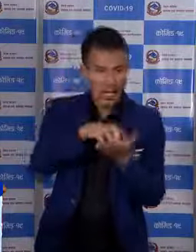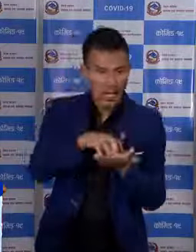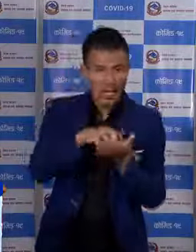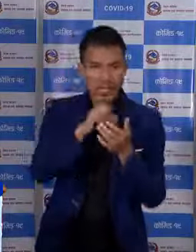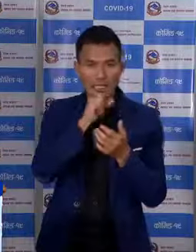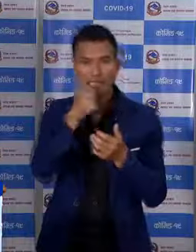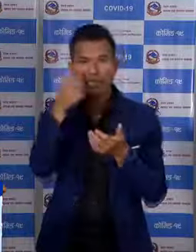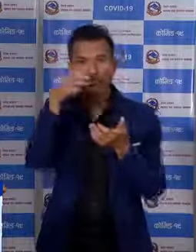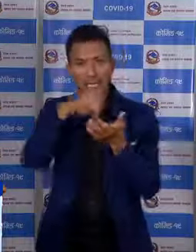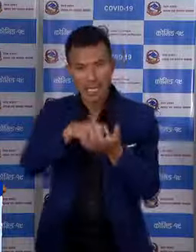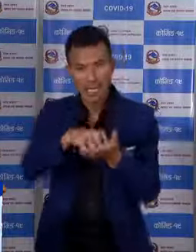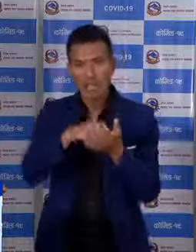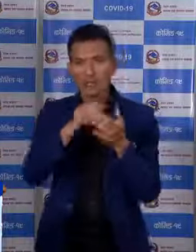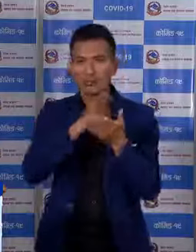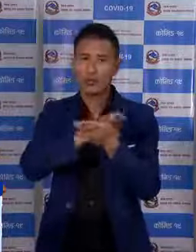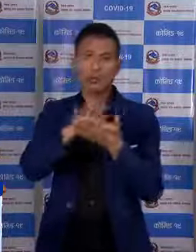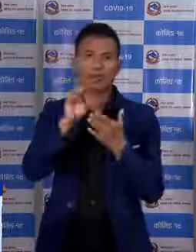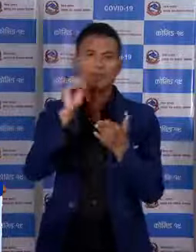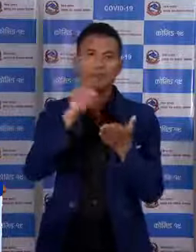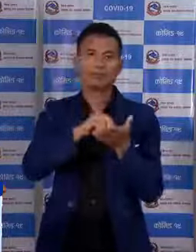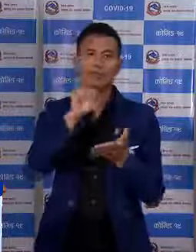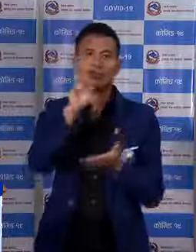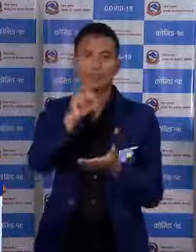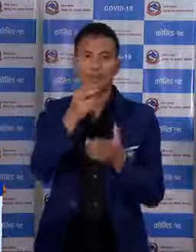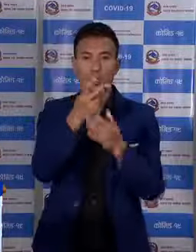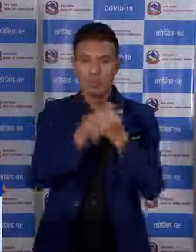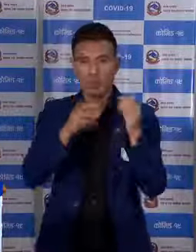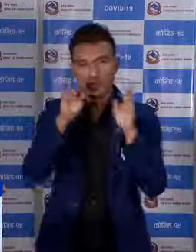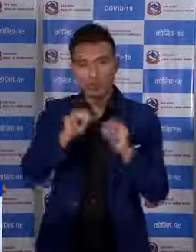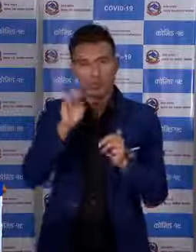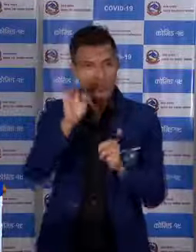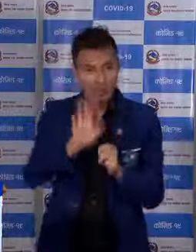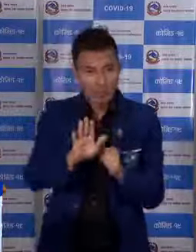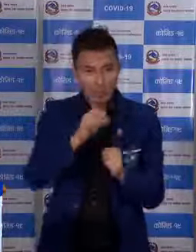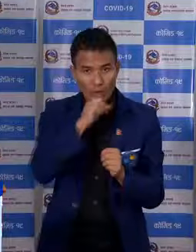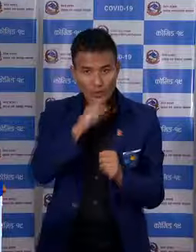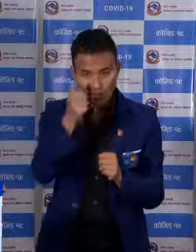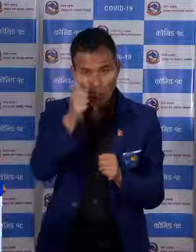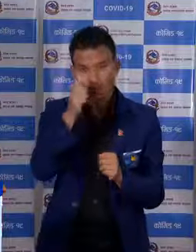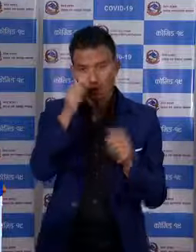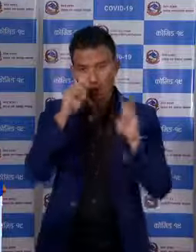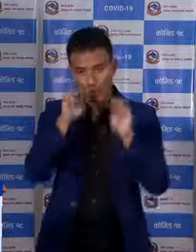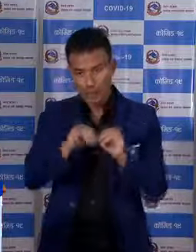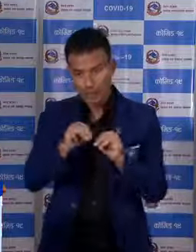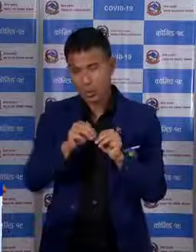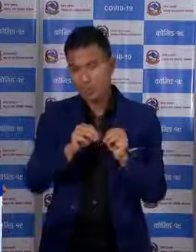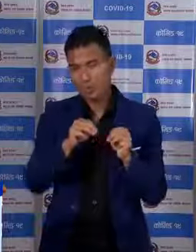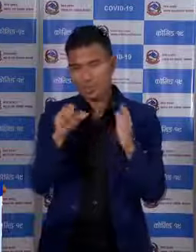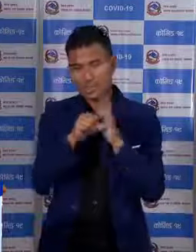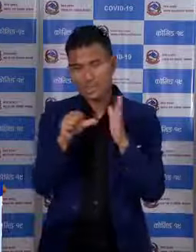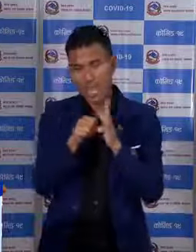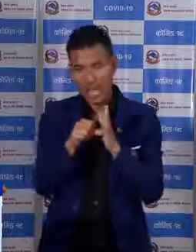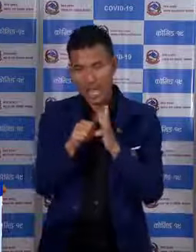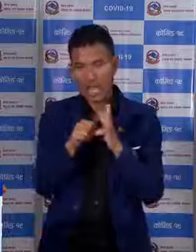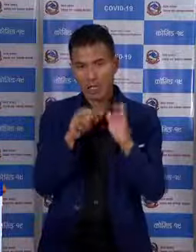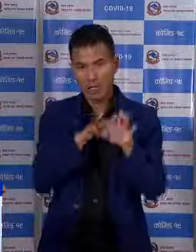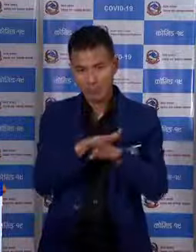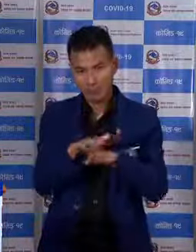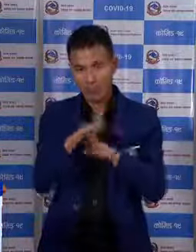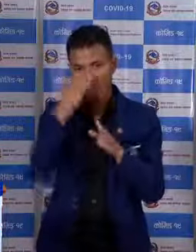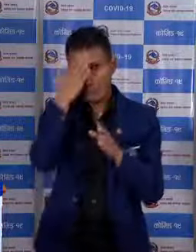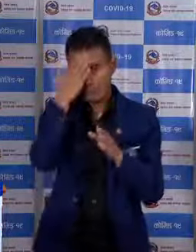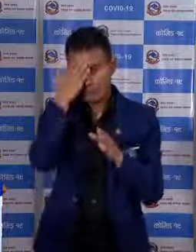प्रस्थ रूप मा दिनुपर्णे होन छा। दुबई महत्तो पोन छ। स्थाई ठेगाना को महत्तो जिल्ला अरू